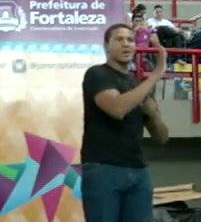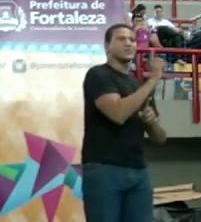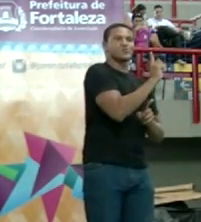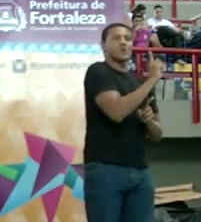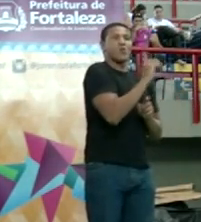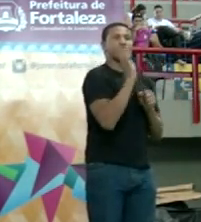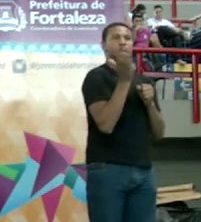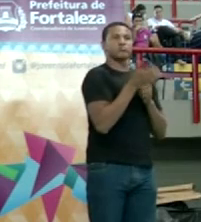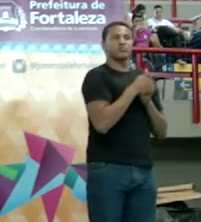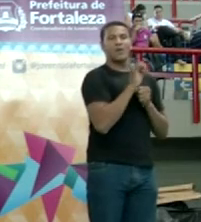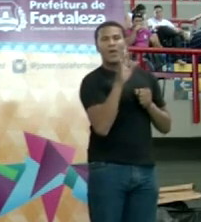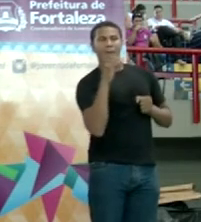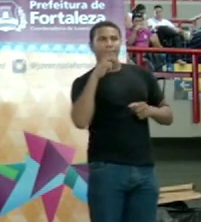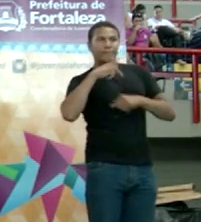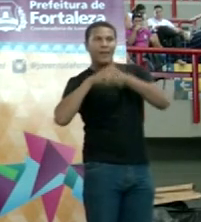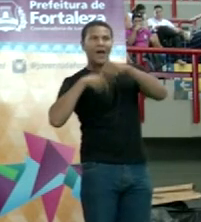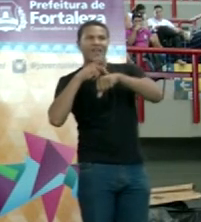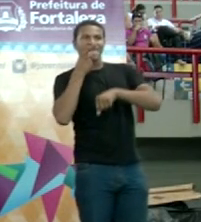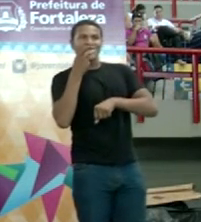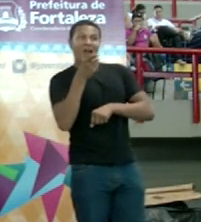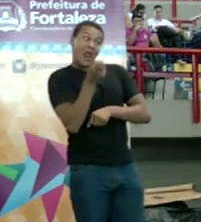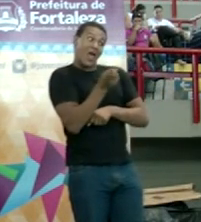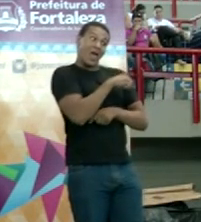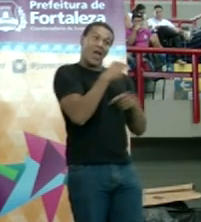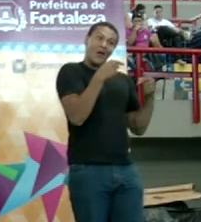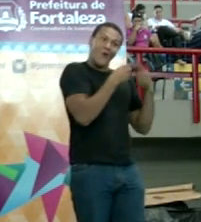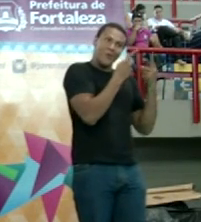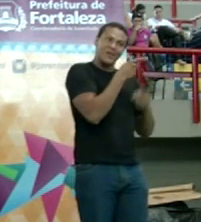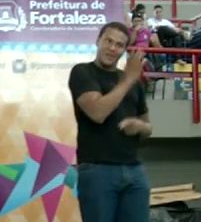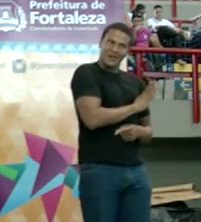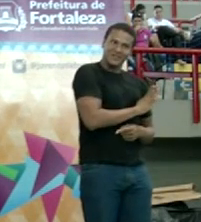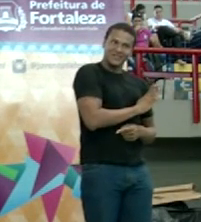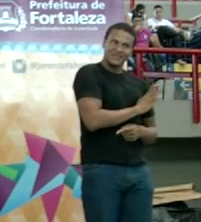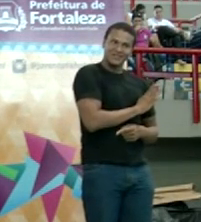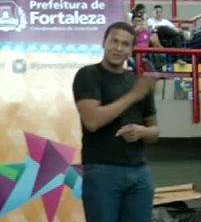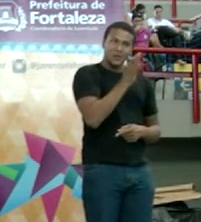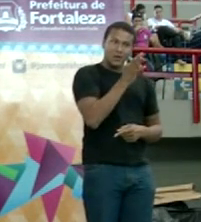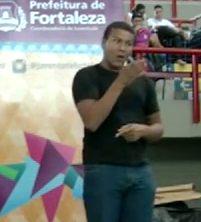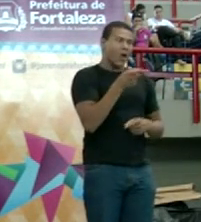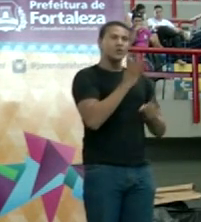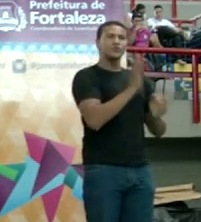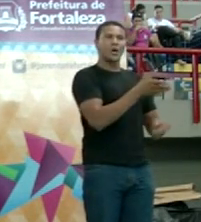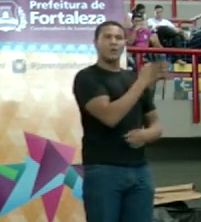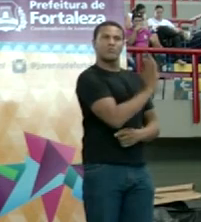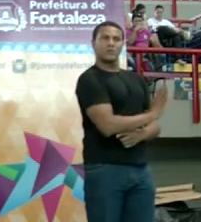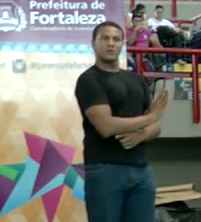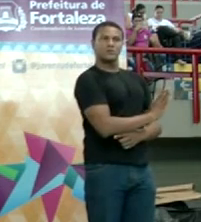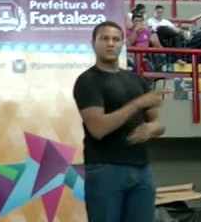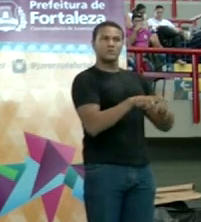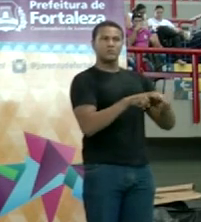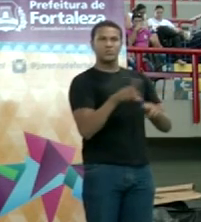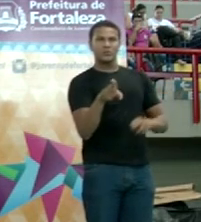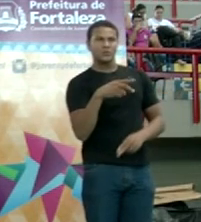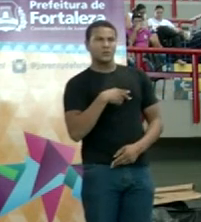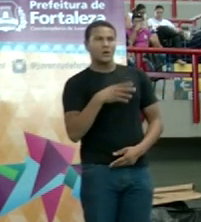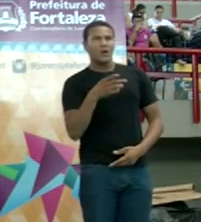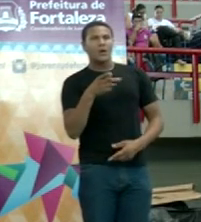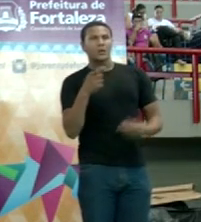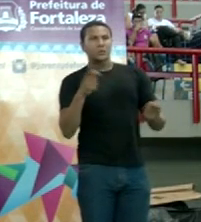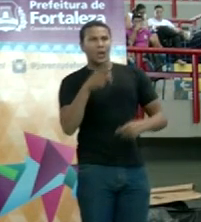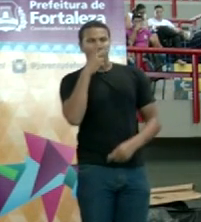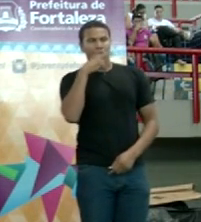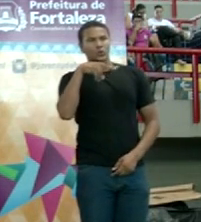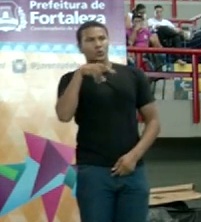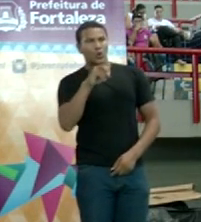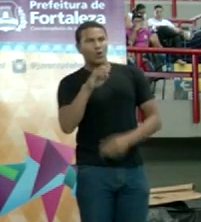diminuir a ação da delinquência juvenil no país, que eu posso dizer, no Brasil. Tudo